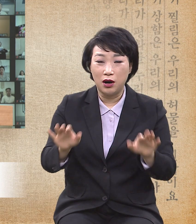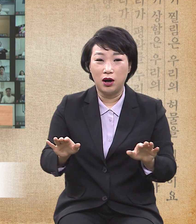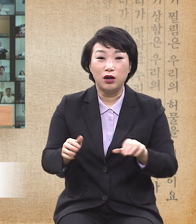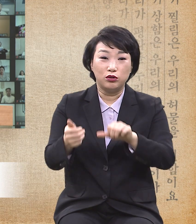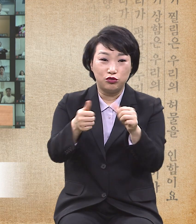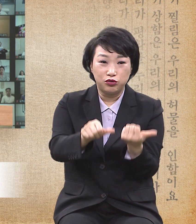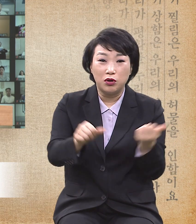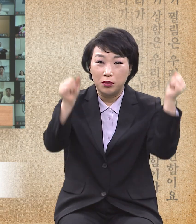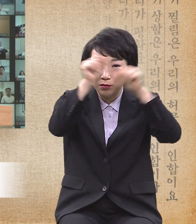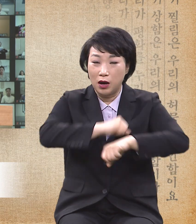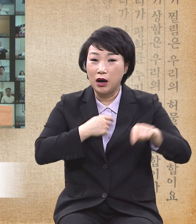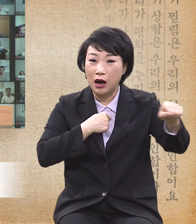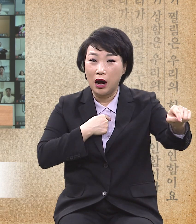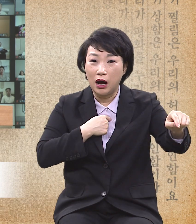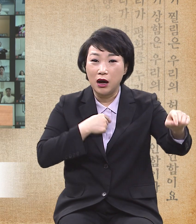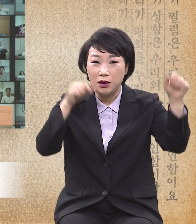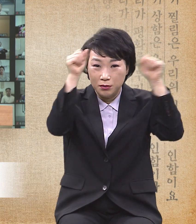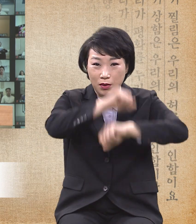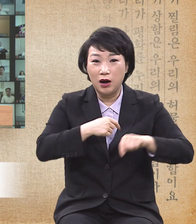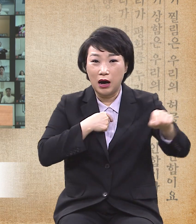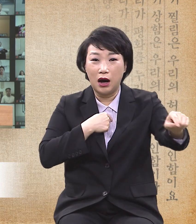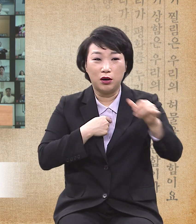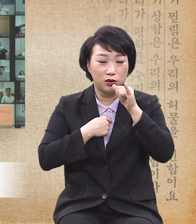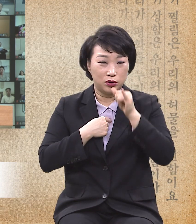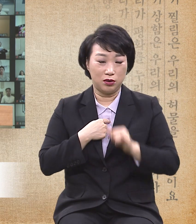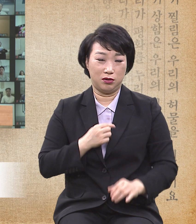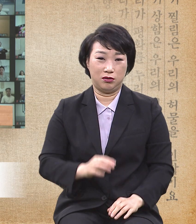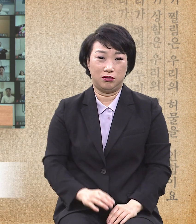죽음이요, 멸망이요, 파멸이다 이 말입니다.